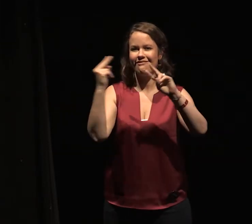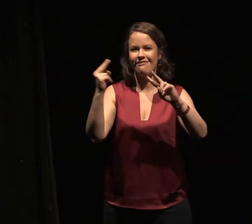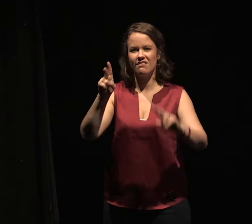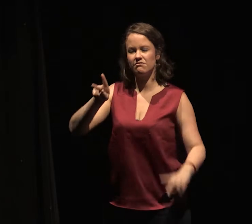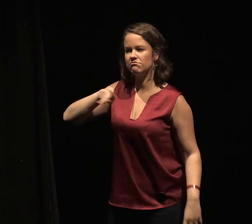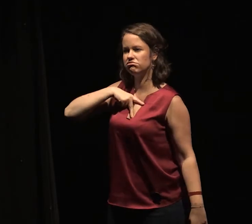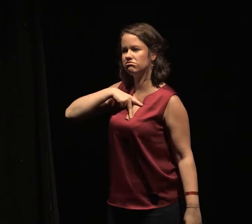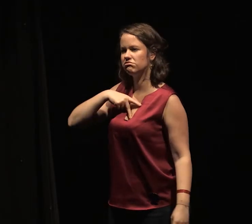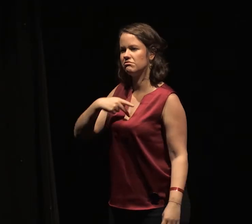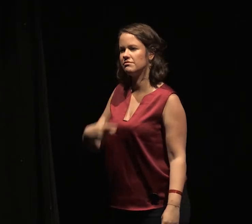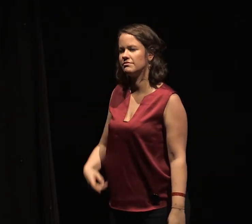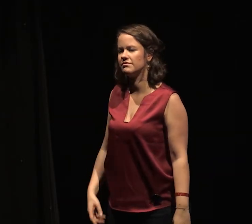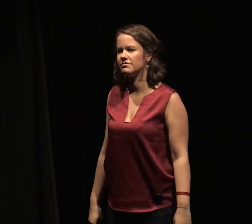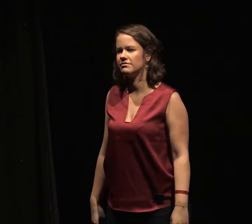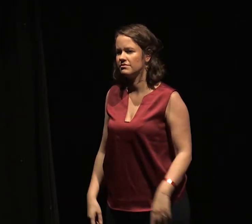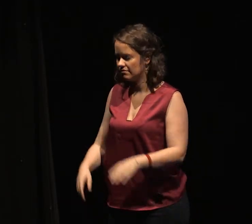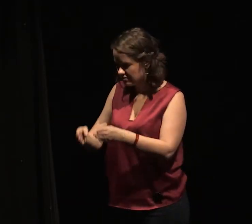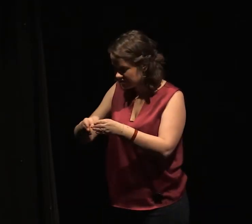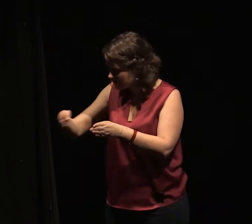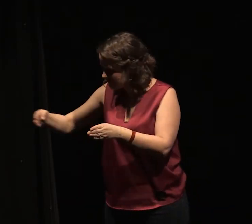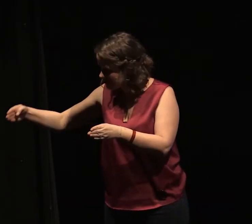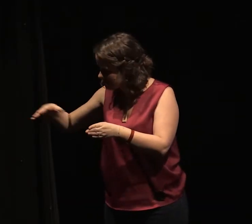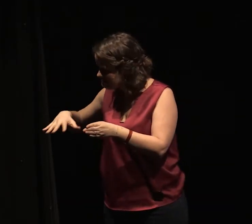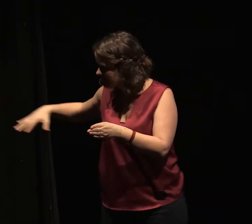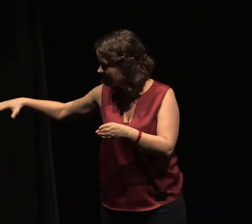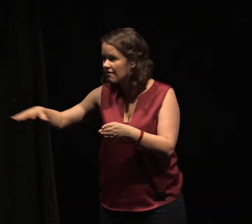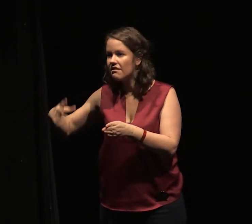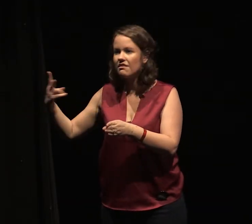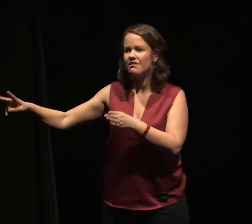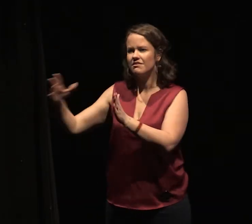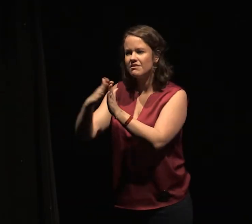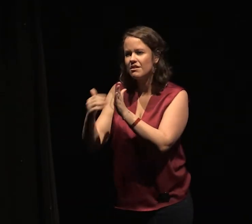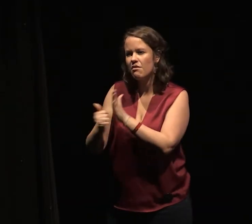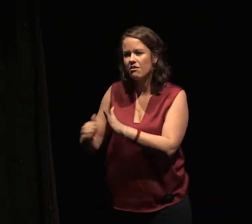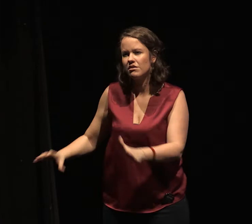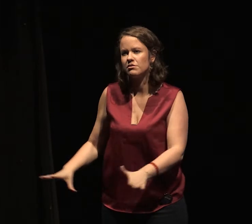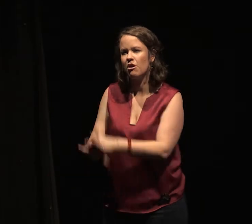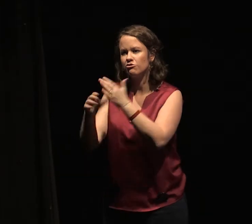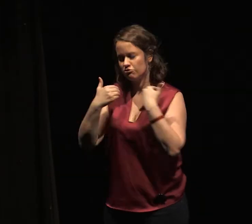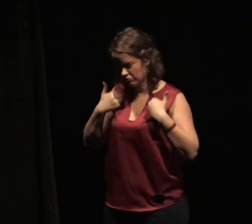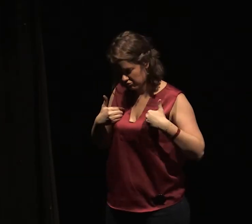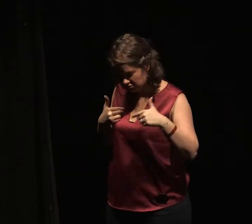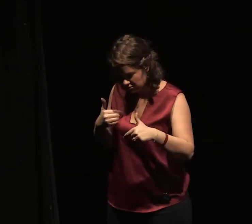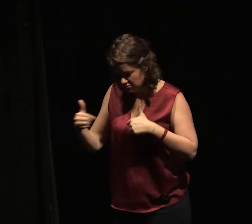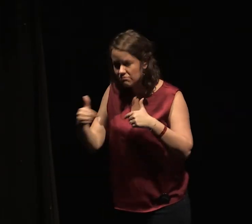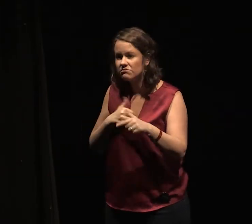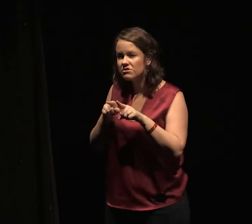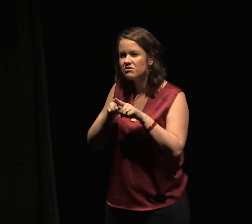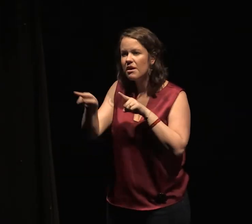m'appartient. Ce quai et ce qu'il porte de mes pas et de mon